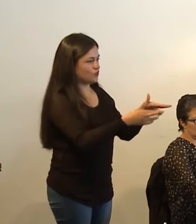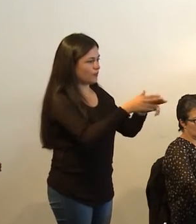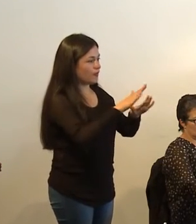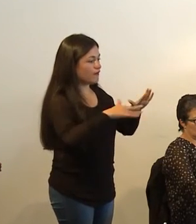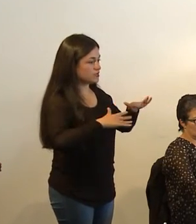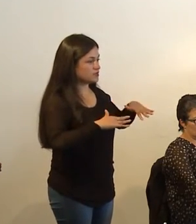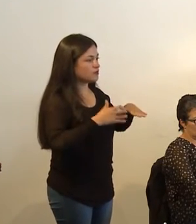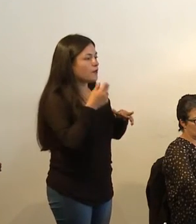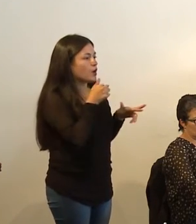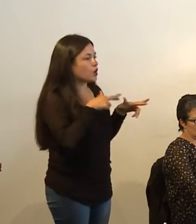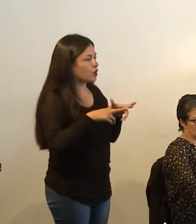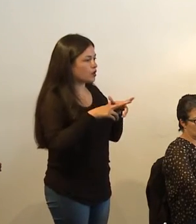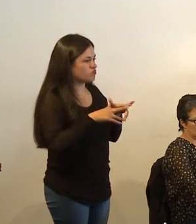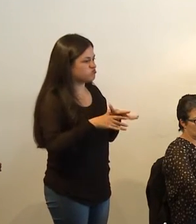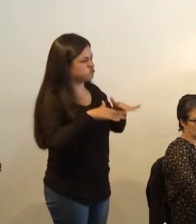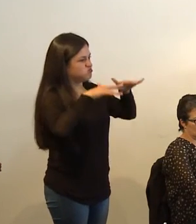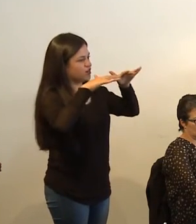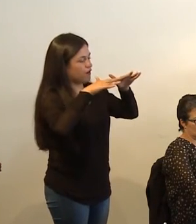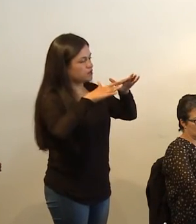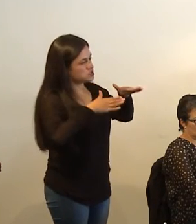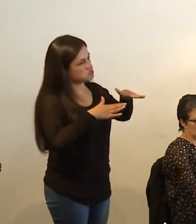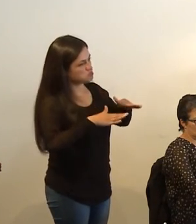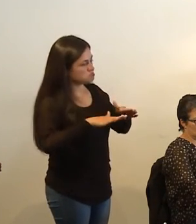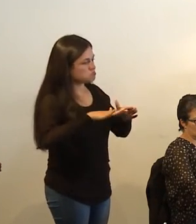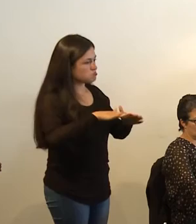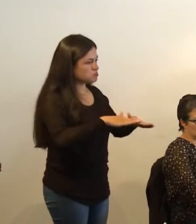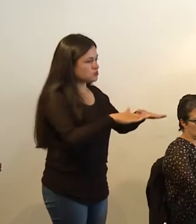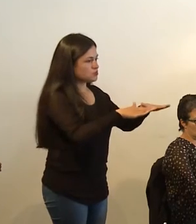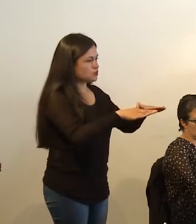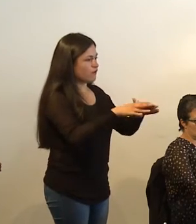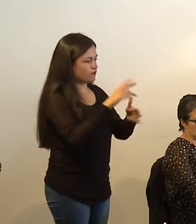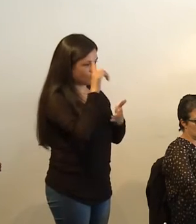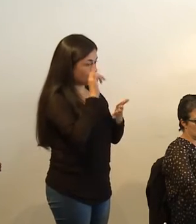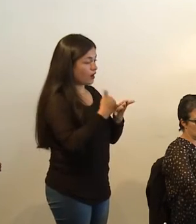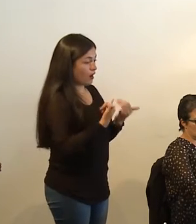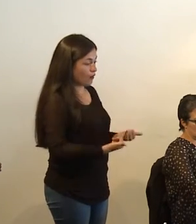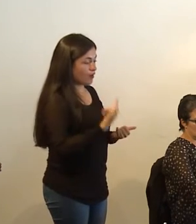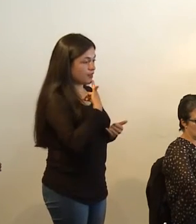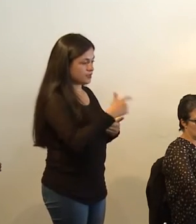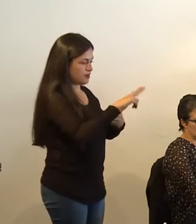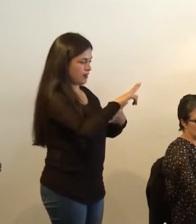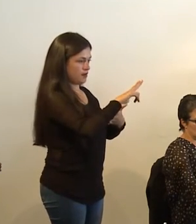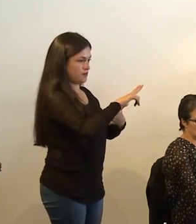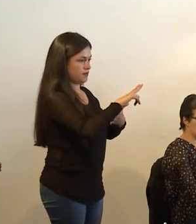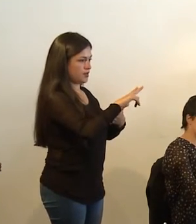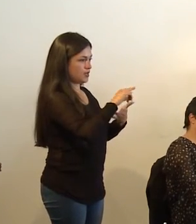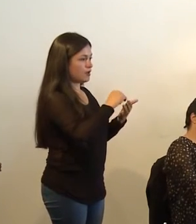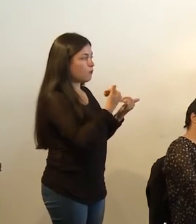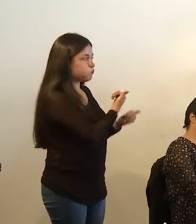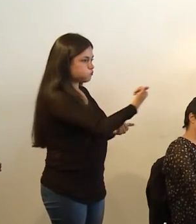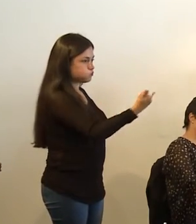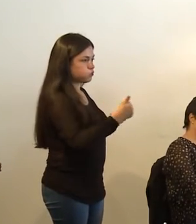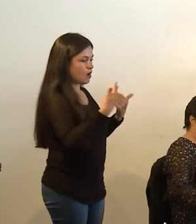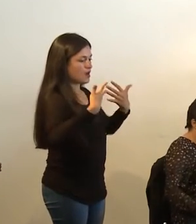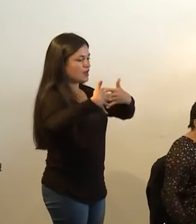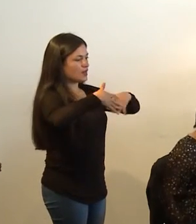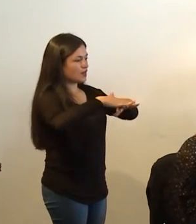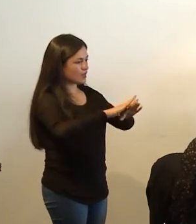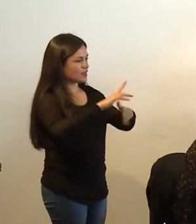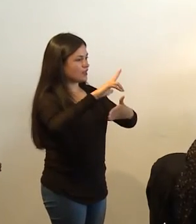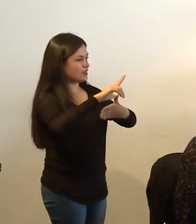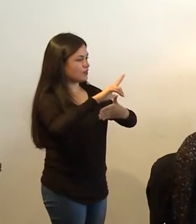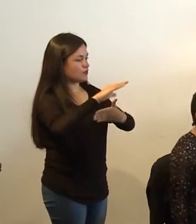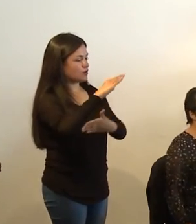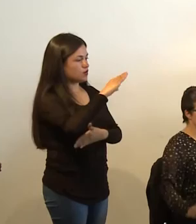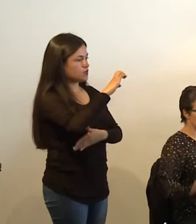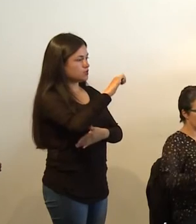momentos más fuertes, más débil, pero hoy podríamos decir, hoy en América Latina existe una red latinoamericana que se llama el